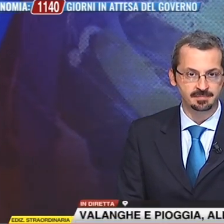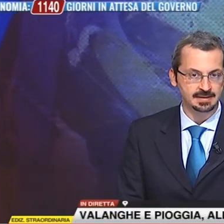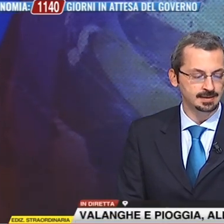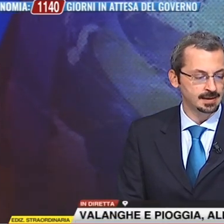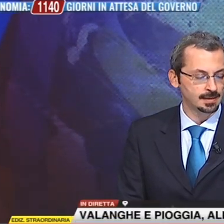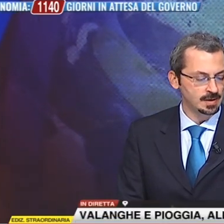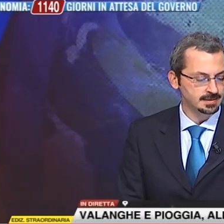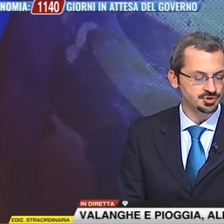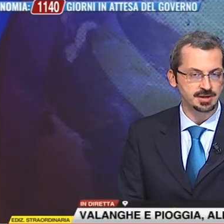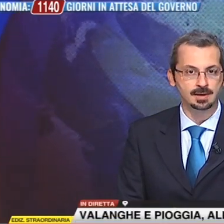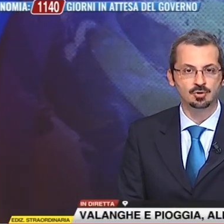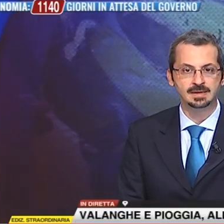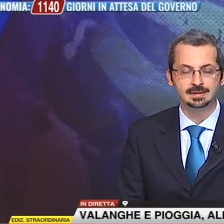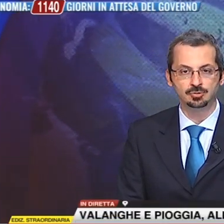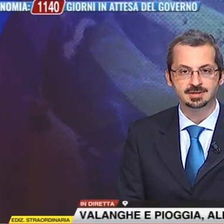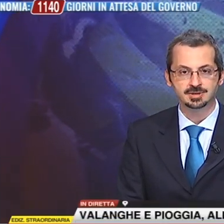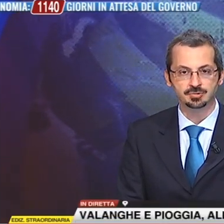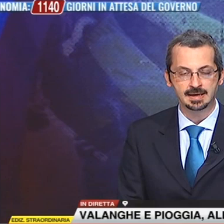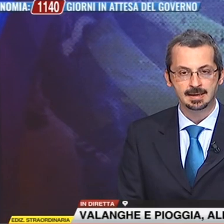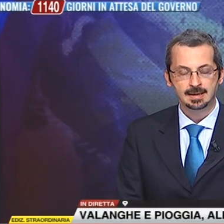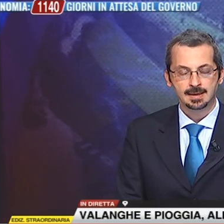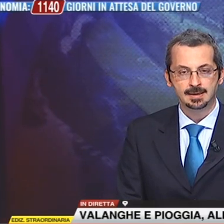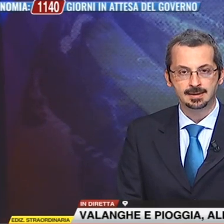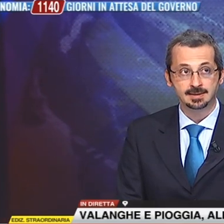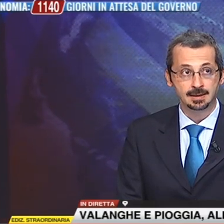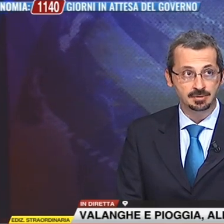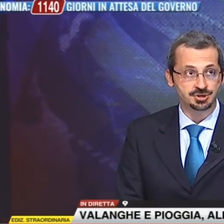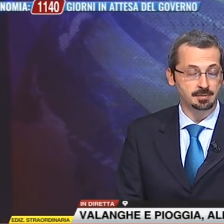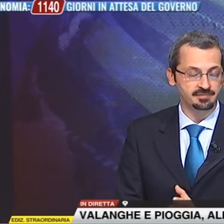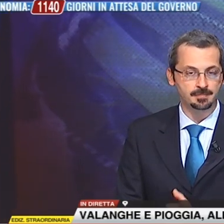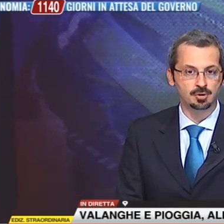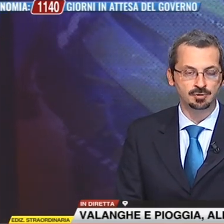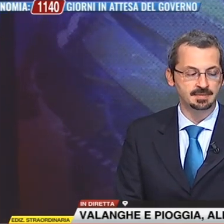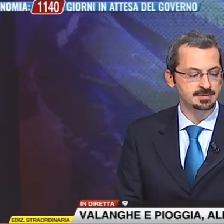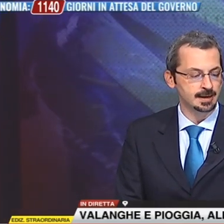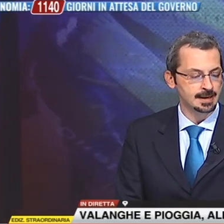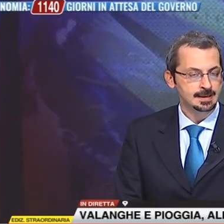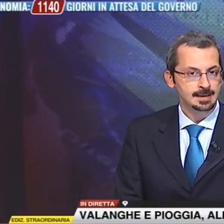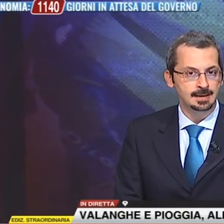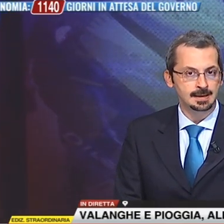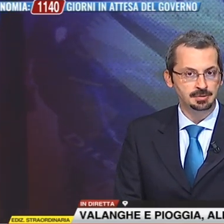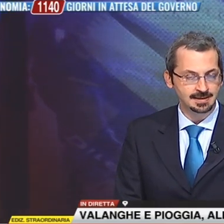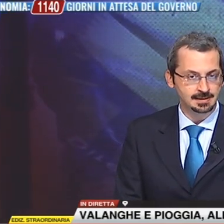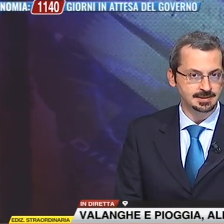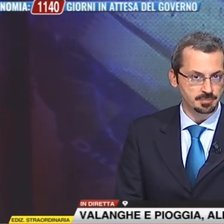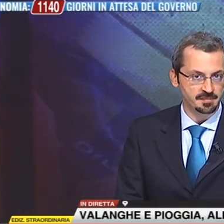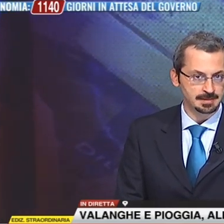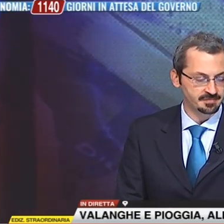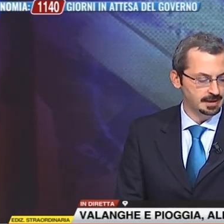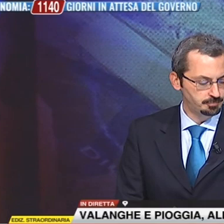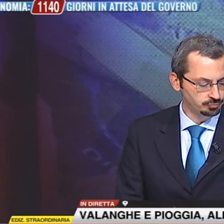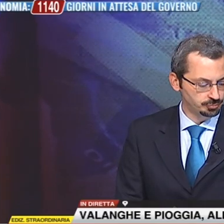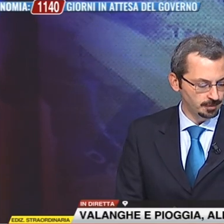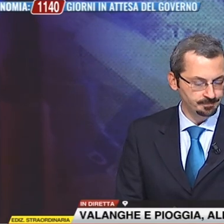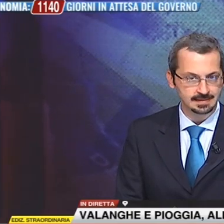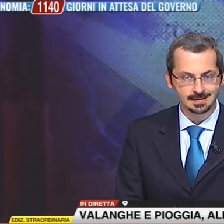trevigiana, ovviamente alle 15 come ha detto l'assessore si riunisce, quindi fra poco più di mezz'ora l'unità di crisi nuovamente per